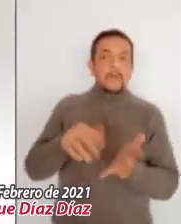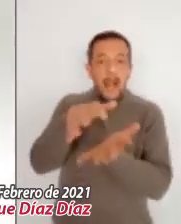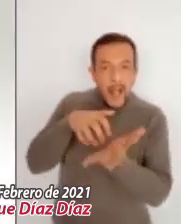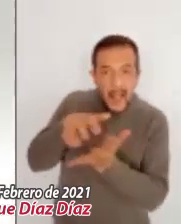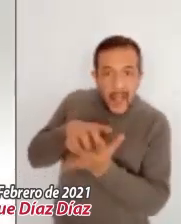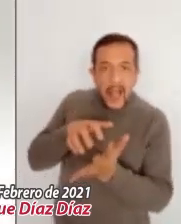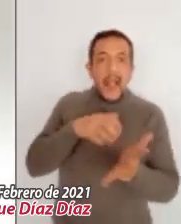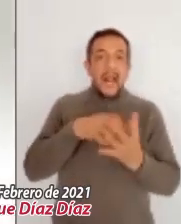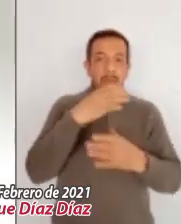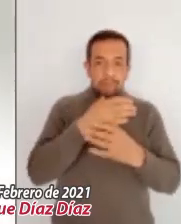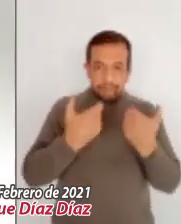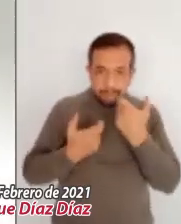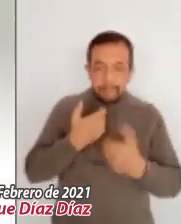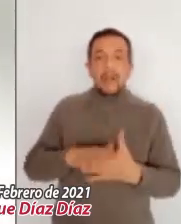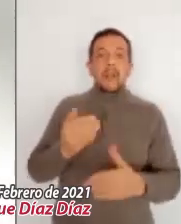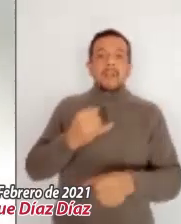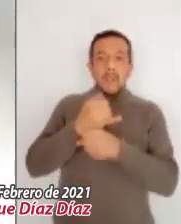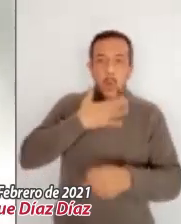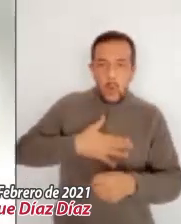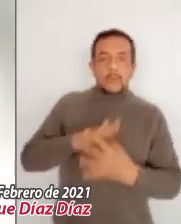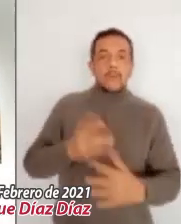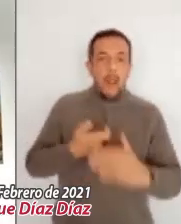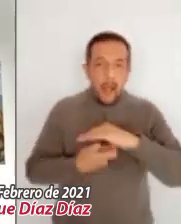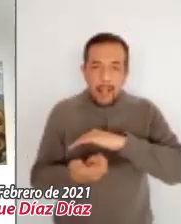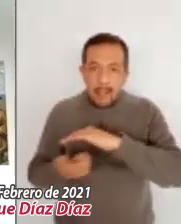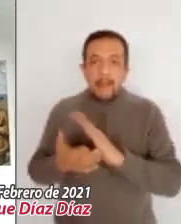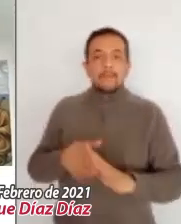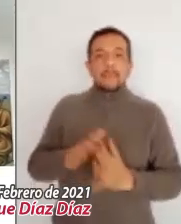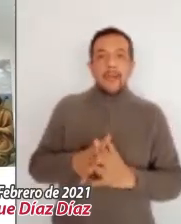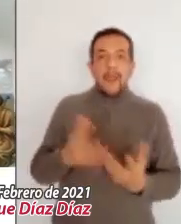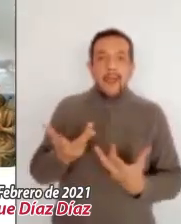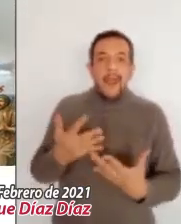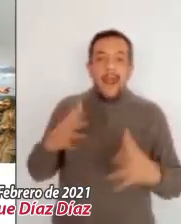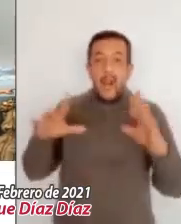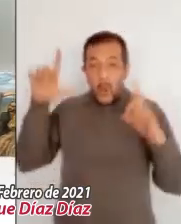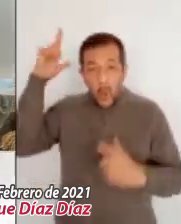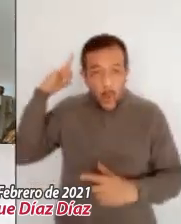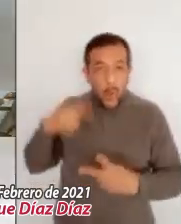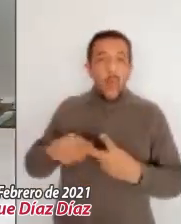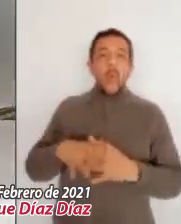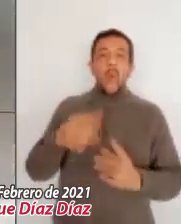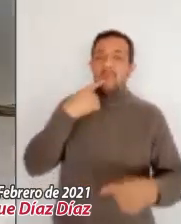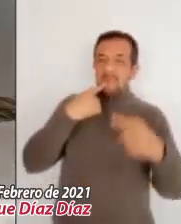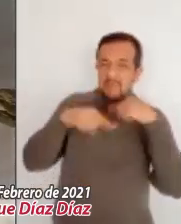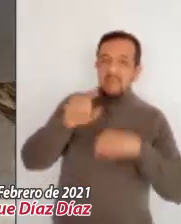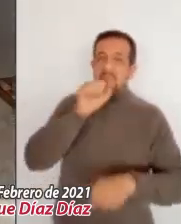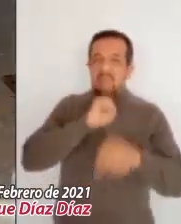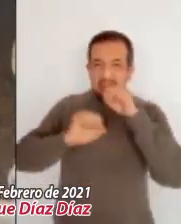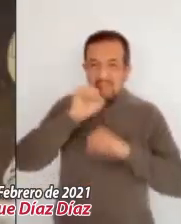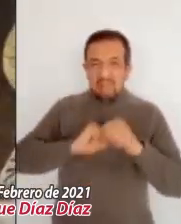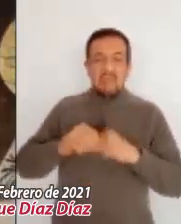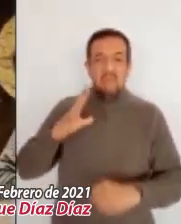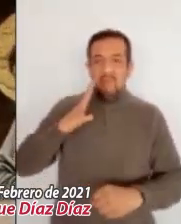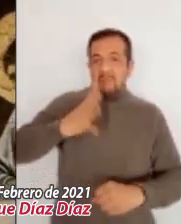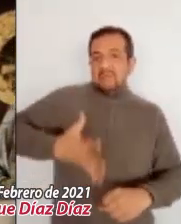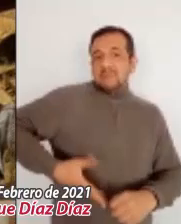los adulterios, las codicias, las injusticias, los fraudes, el desenfreno, las envidias, la difamación,